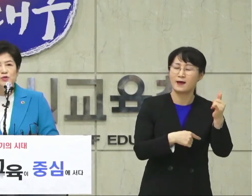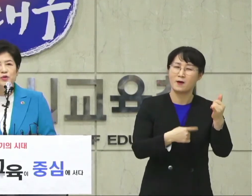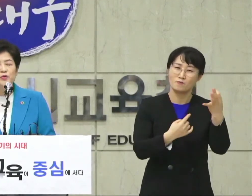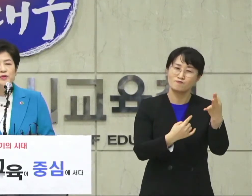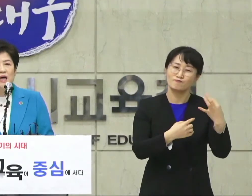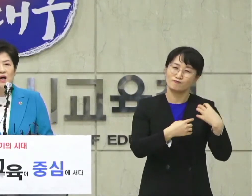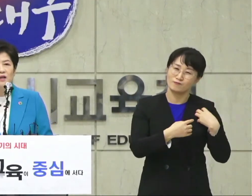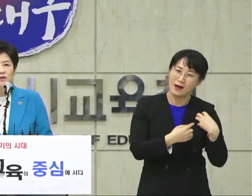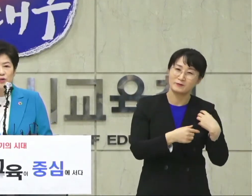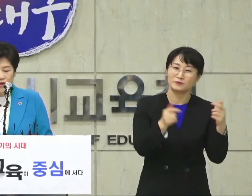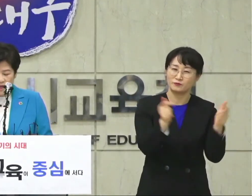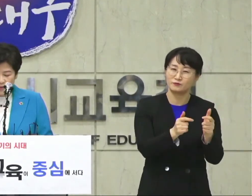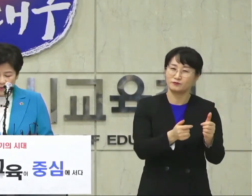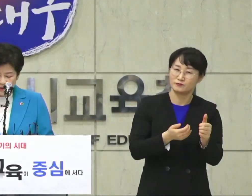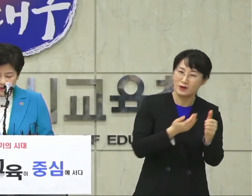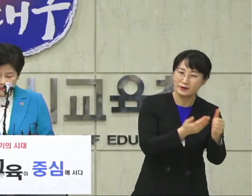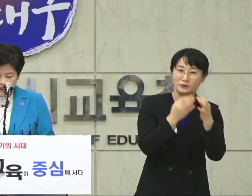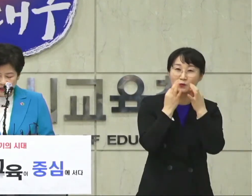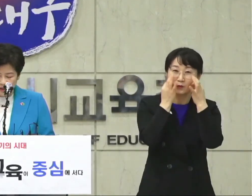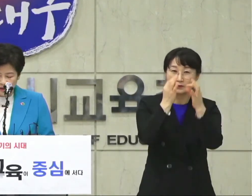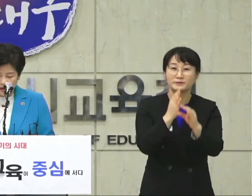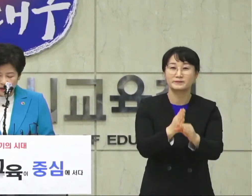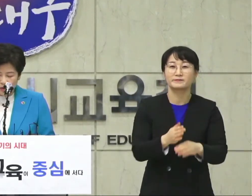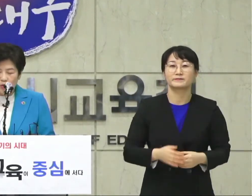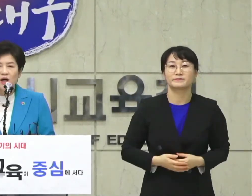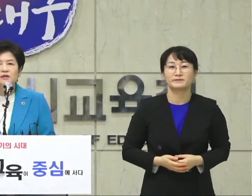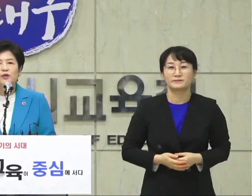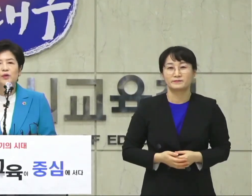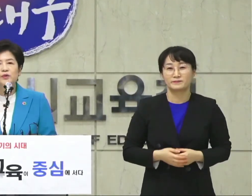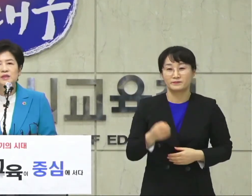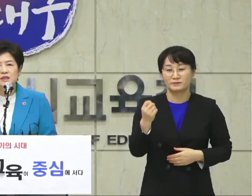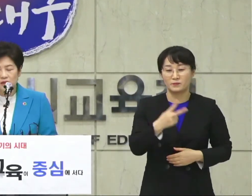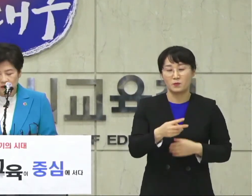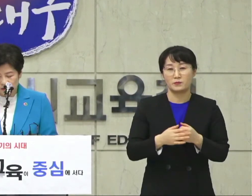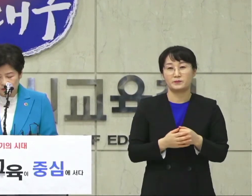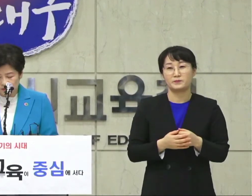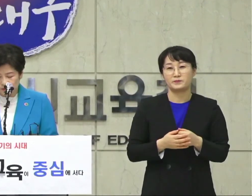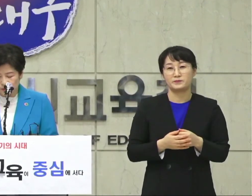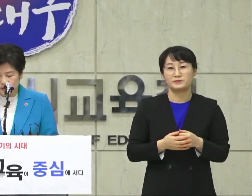부담을 줄이고자 노력하고 있습니다. 또한